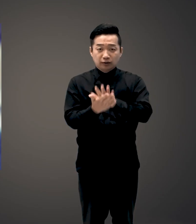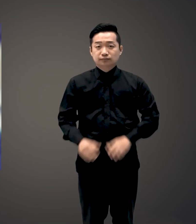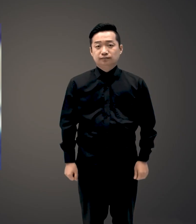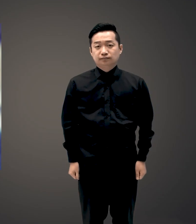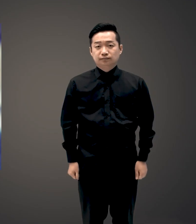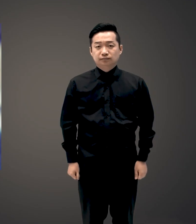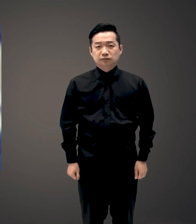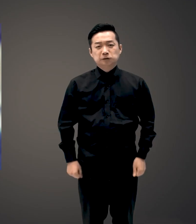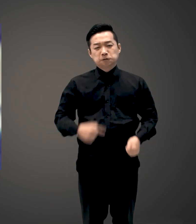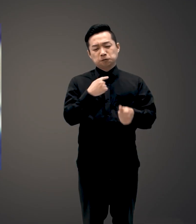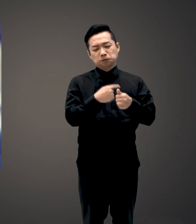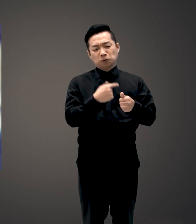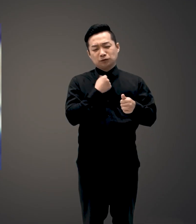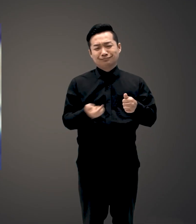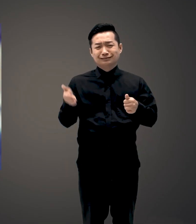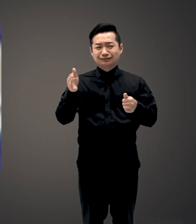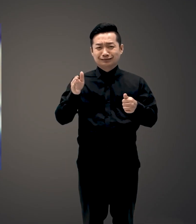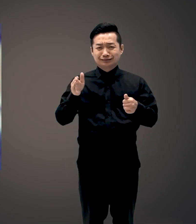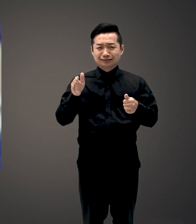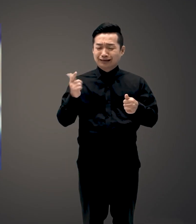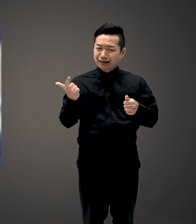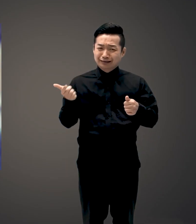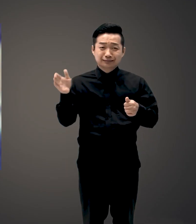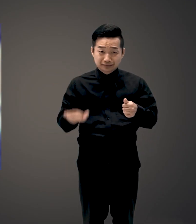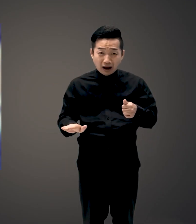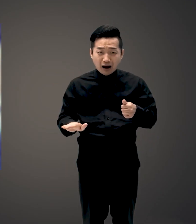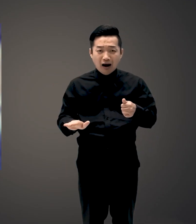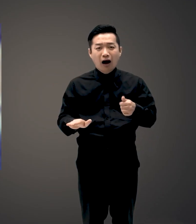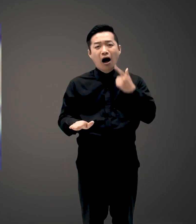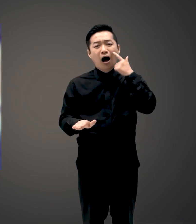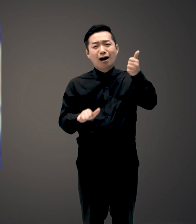싶었을 뿐이며 나야말로 내가 제일 잘하는 술꾼이었을 뿐이다.